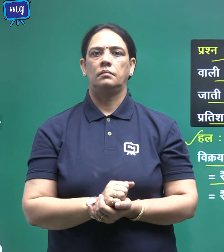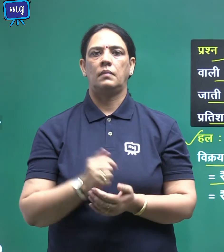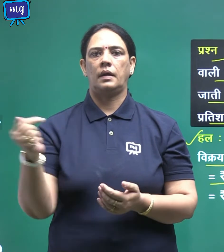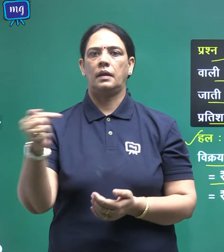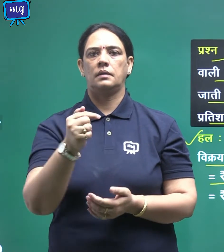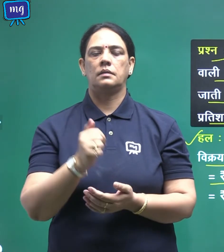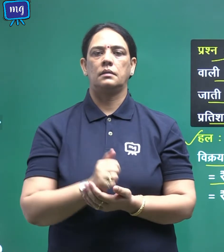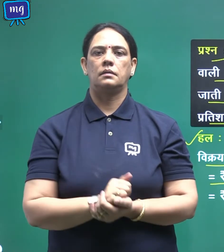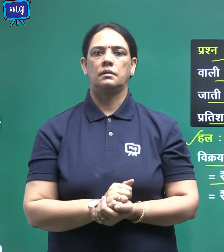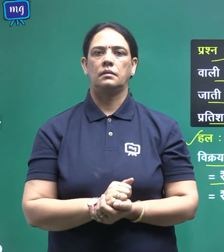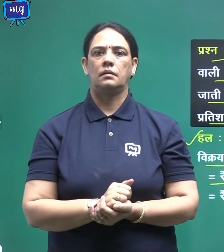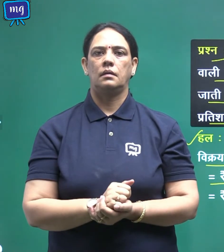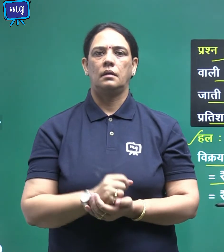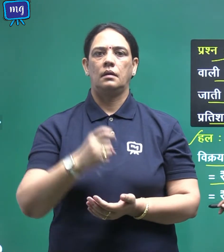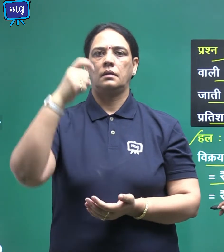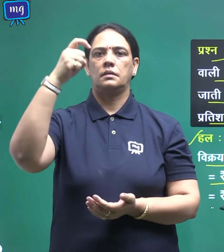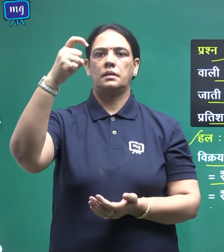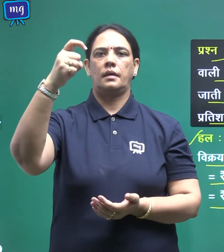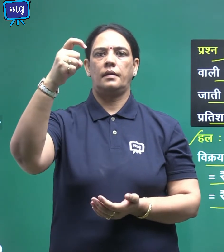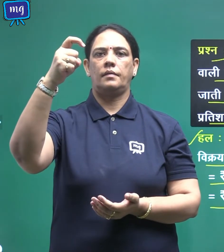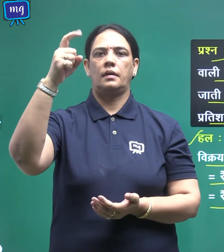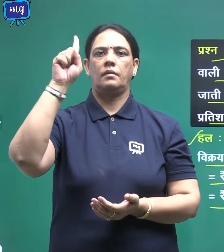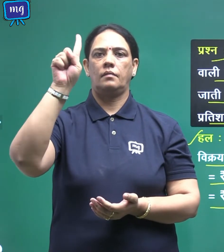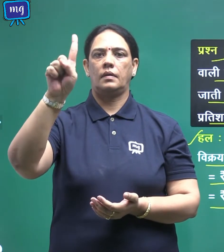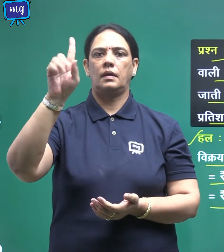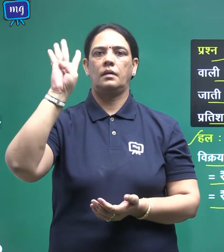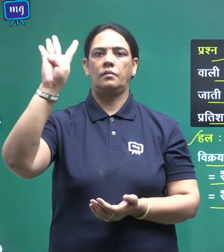माइनस 714